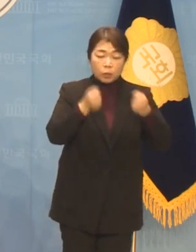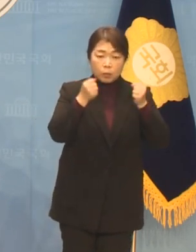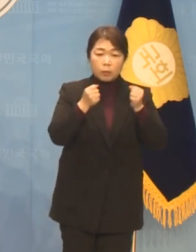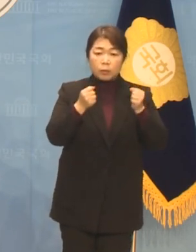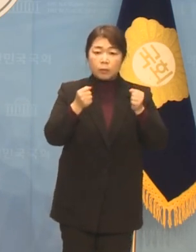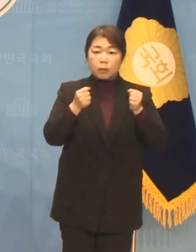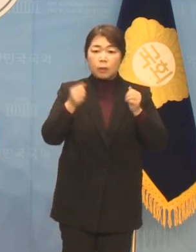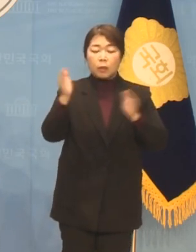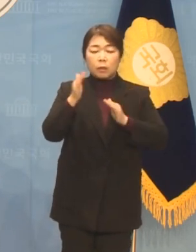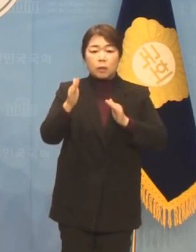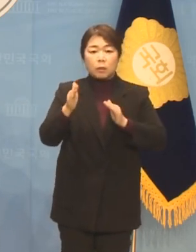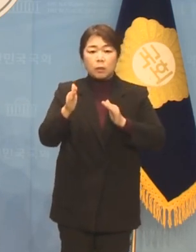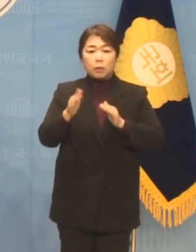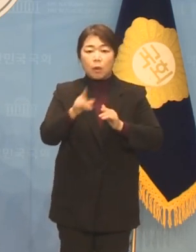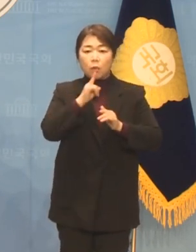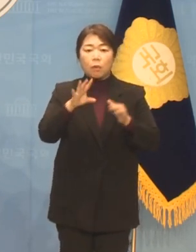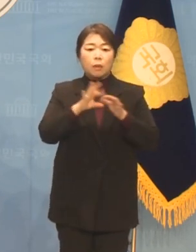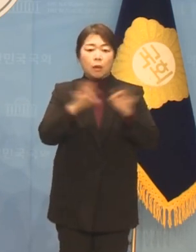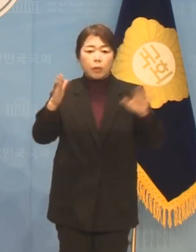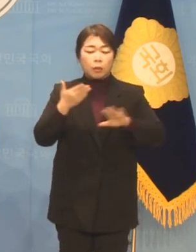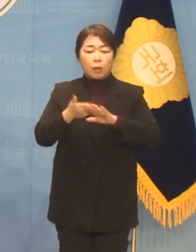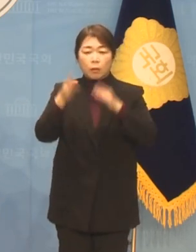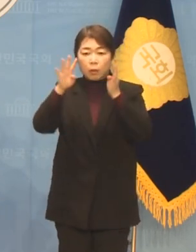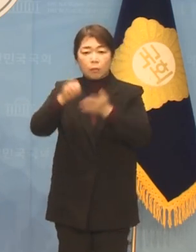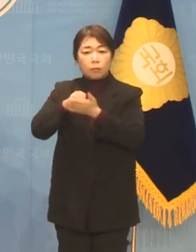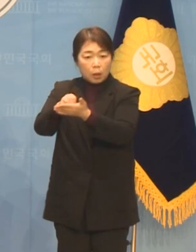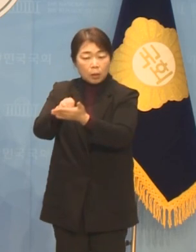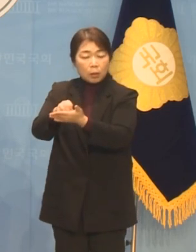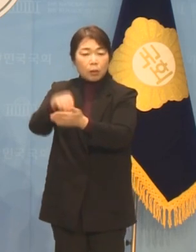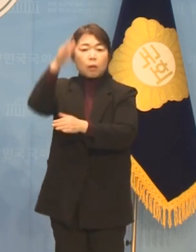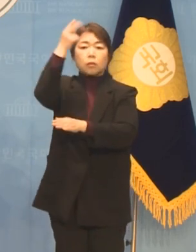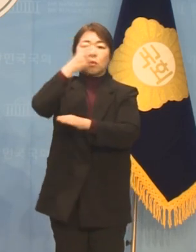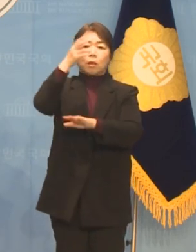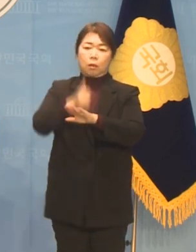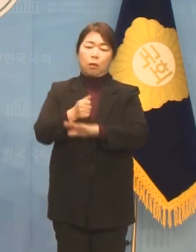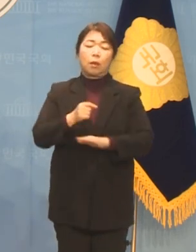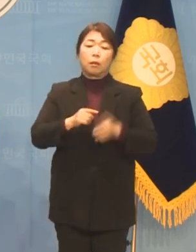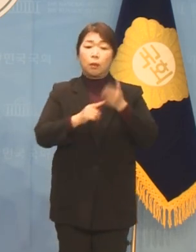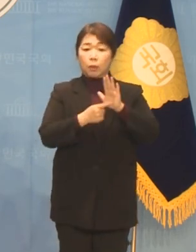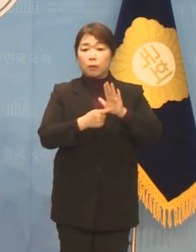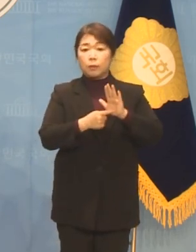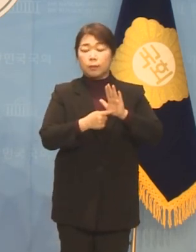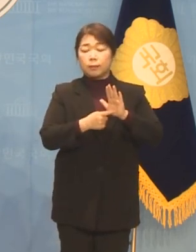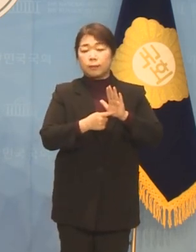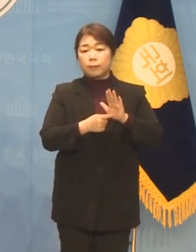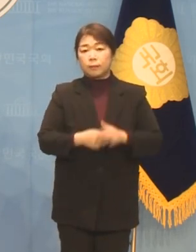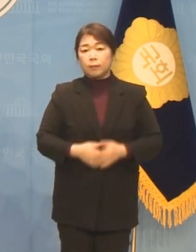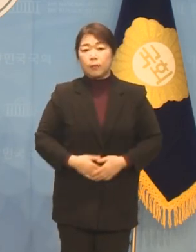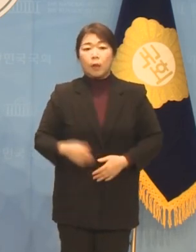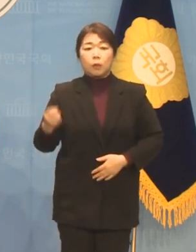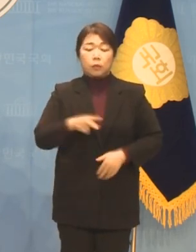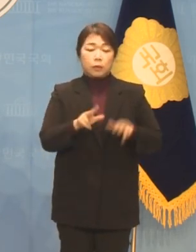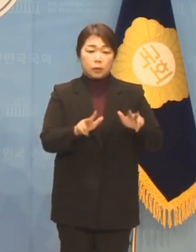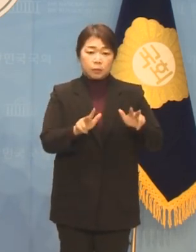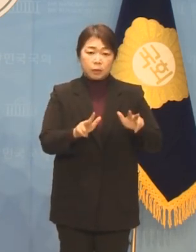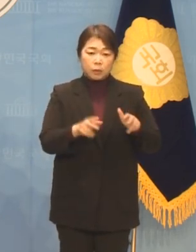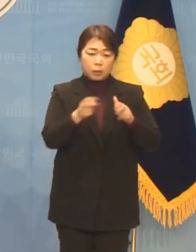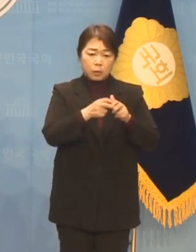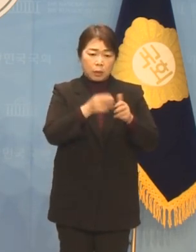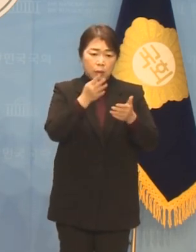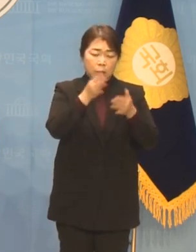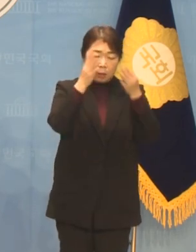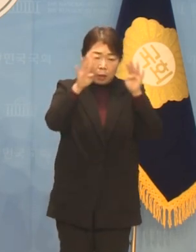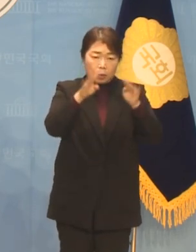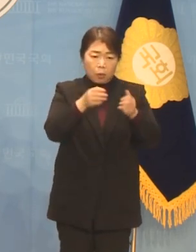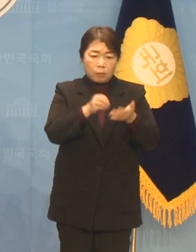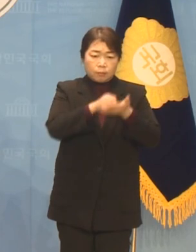조사 결과가 나와서 우리를 깜짝 놀라게 했습니다. 그리고 여전히 우리나라에서 의대 진학을